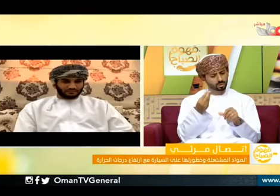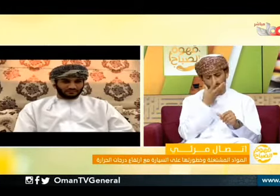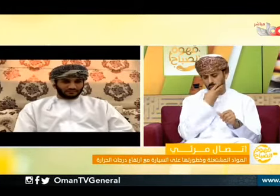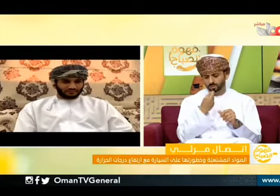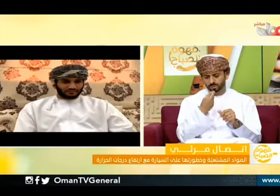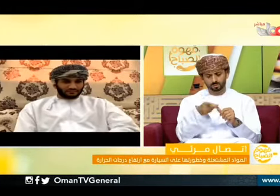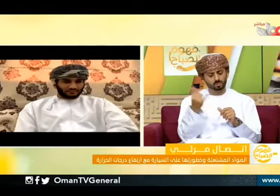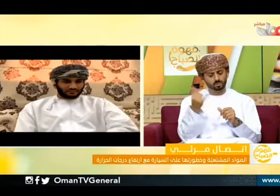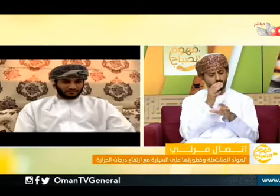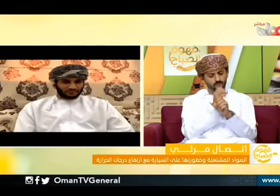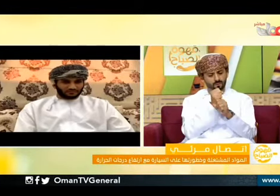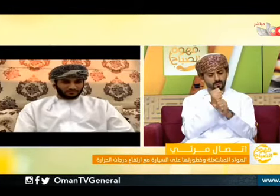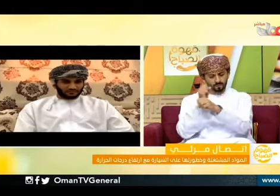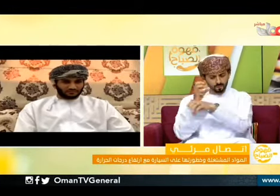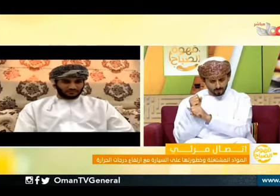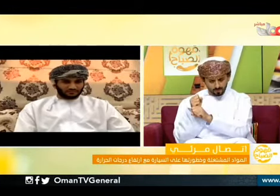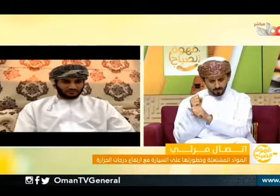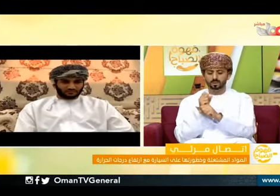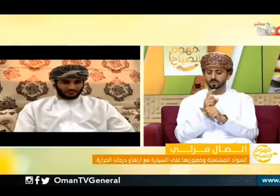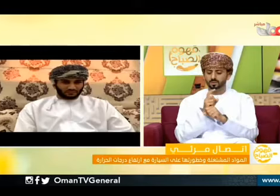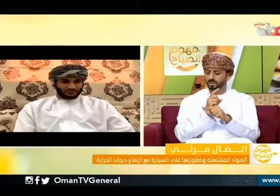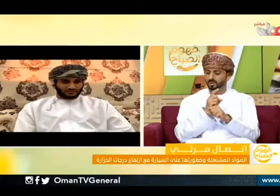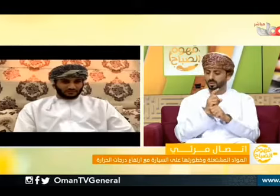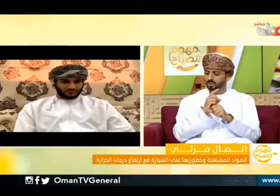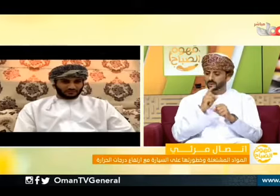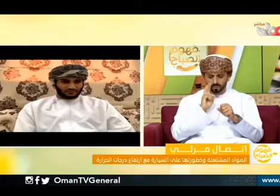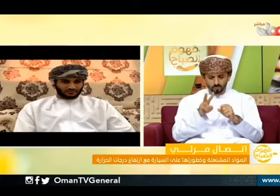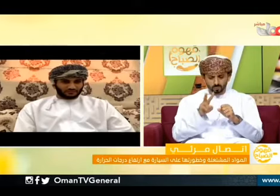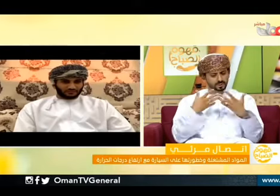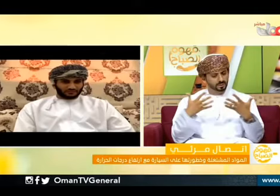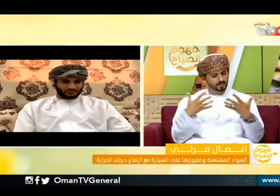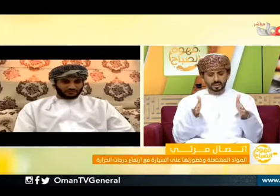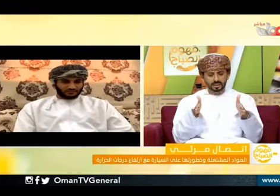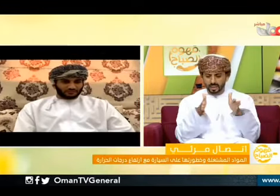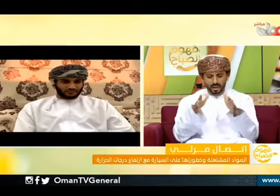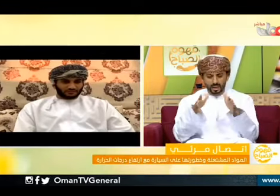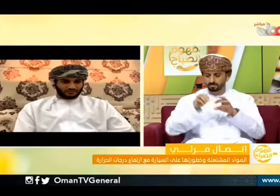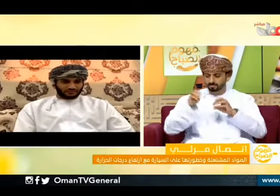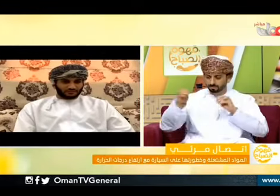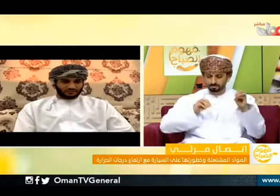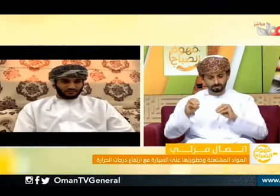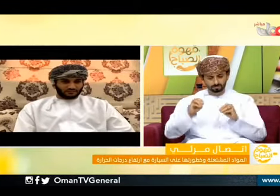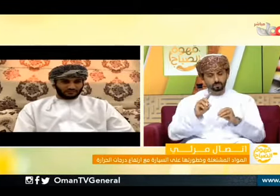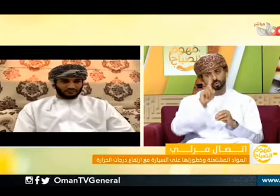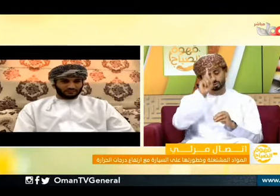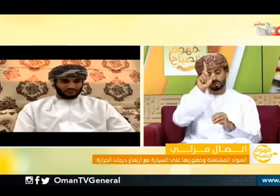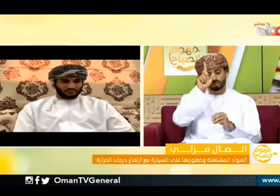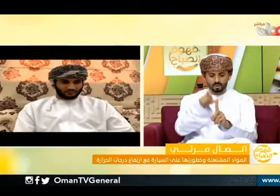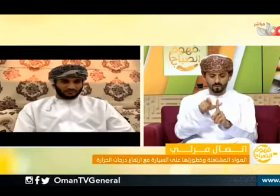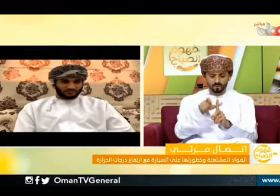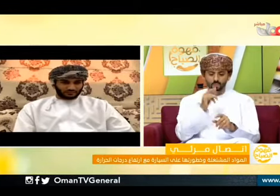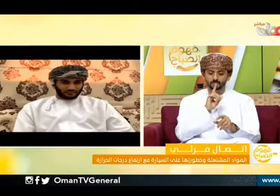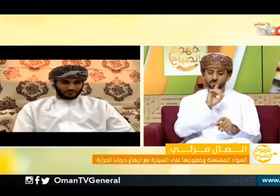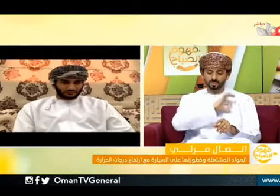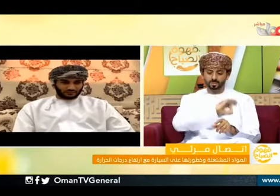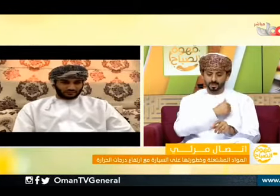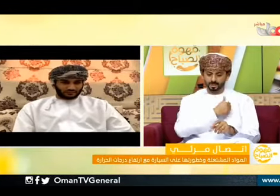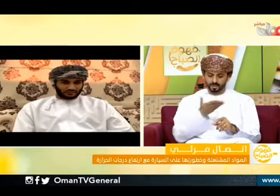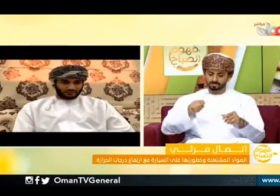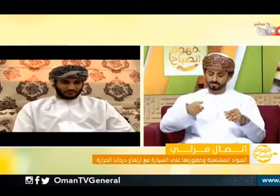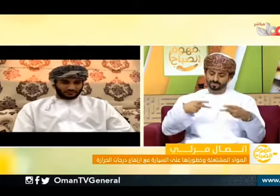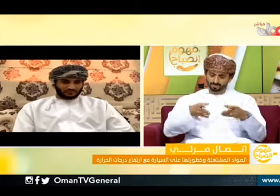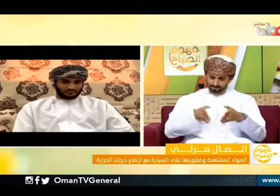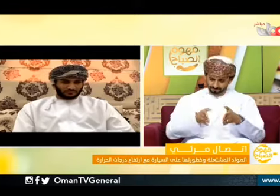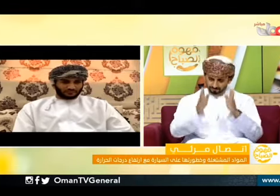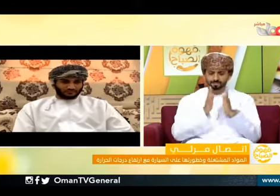طبعا في الأخير، طبعا هذا إن شاء الله الله يحفظ الجميع من كل شر، وطبعا سهلت لنا الطريق وأعطيتنا كل